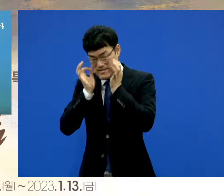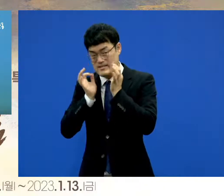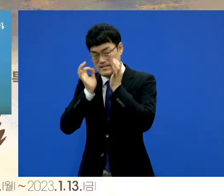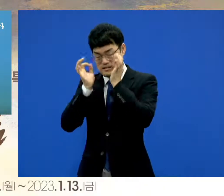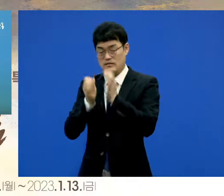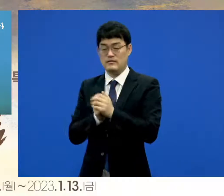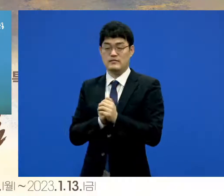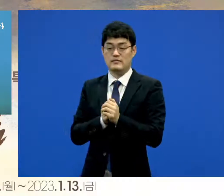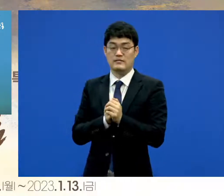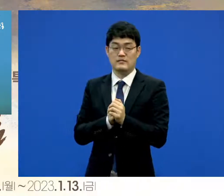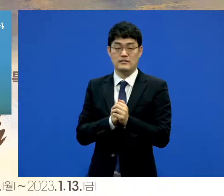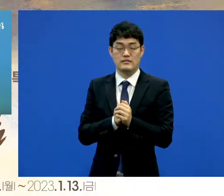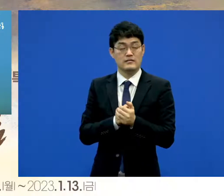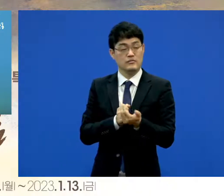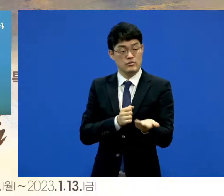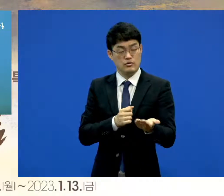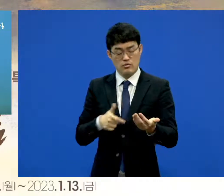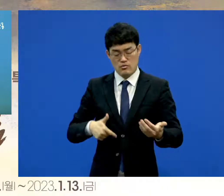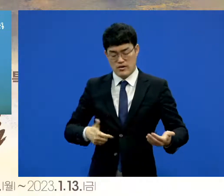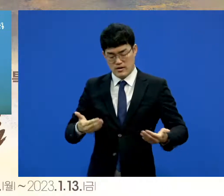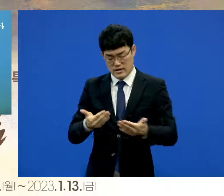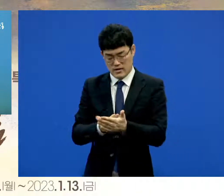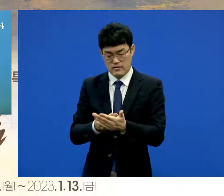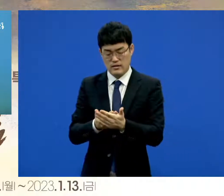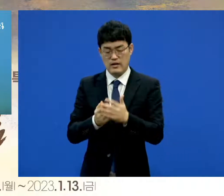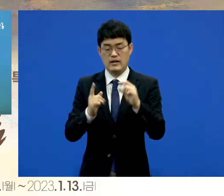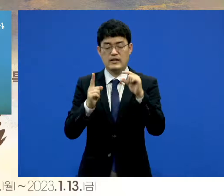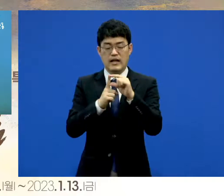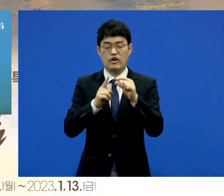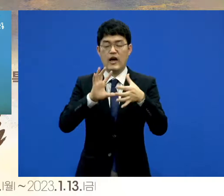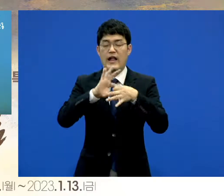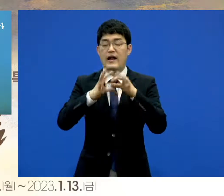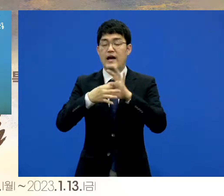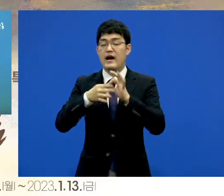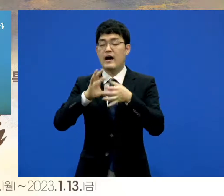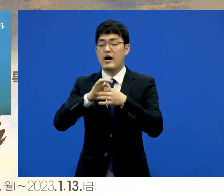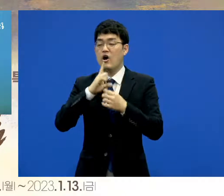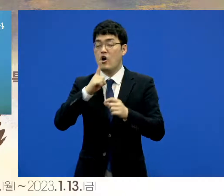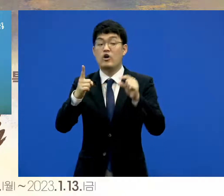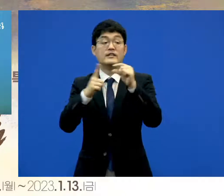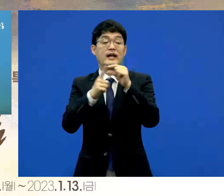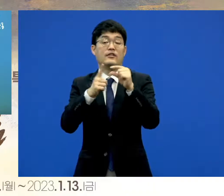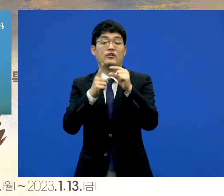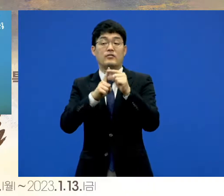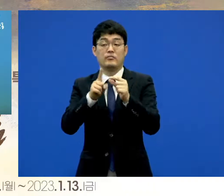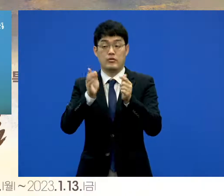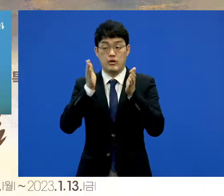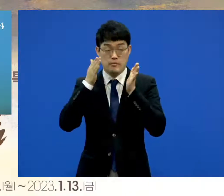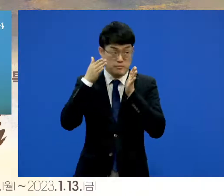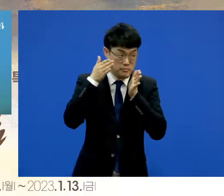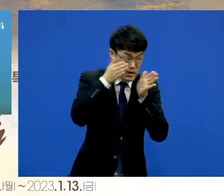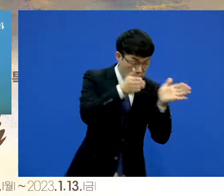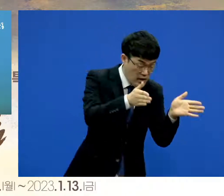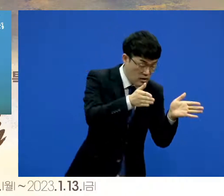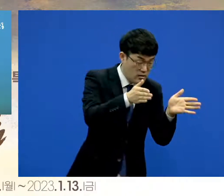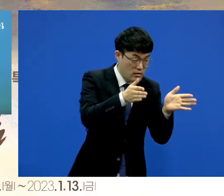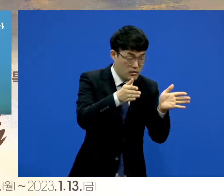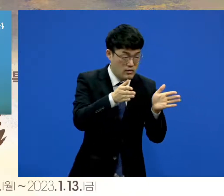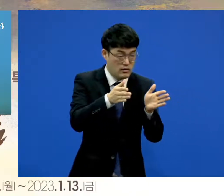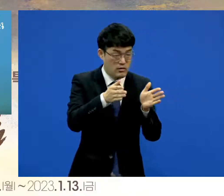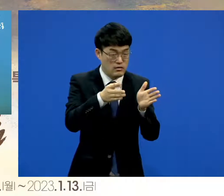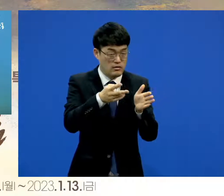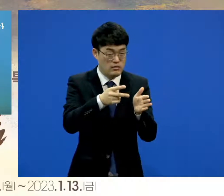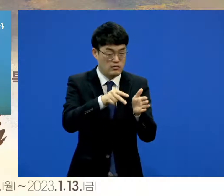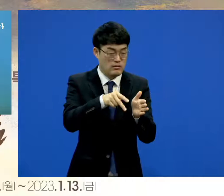메타노이, 방향전환입니다. 경로를 이탈한 상태에서 본래의